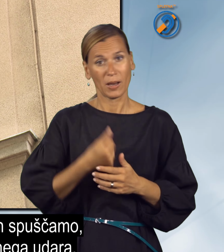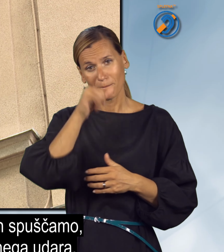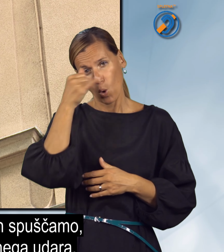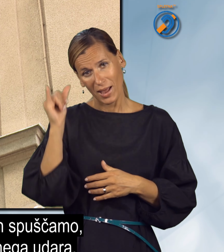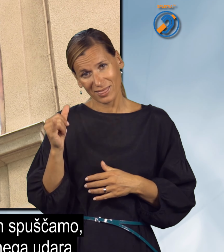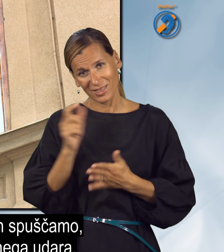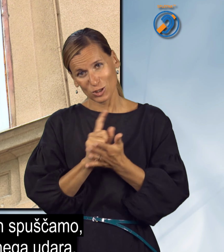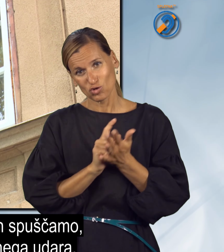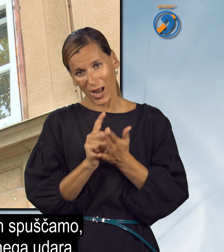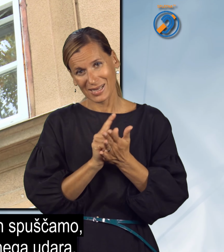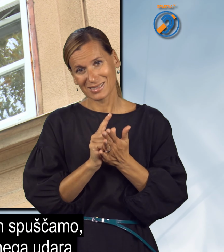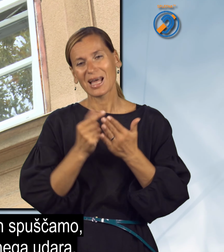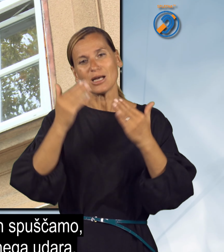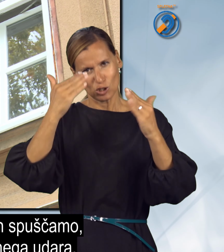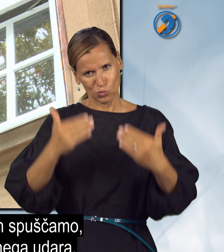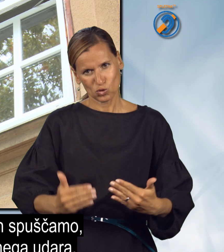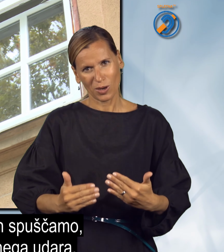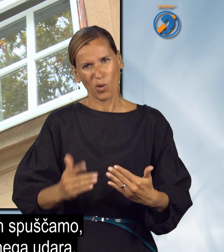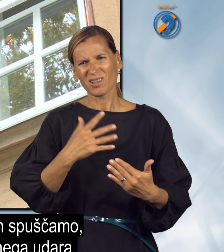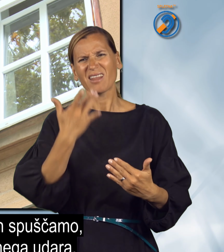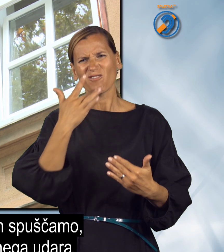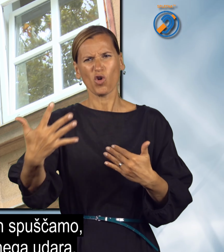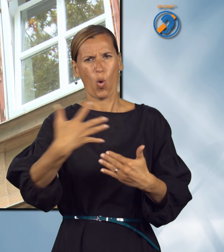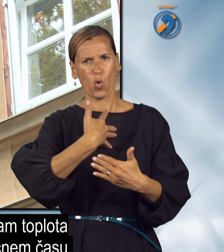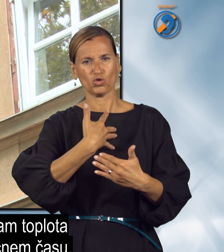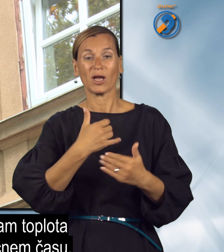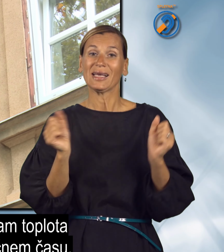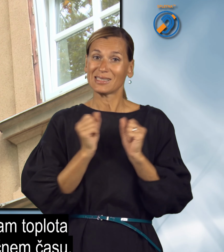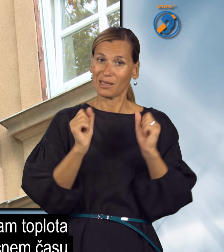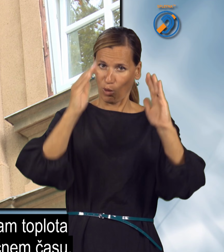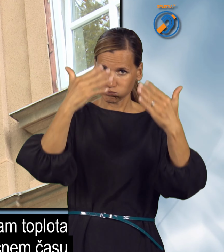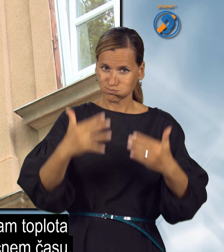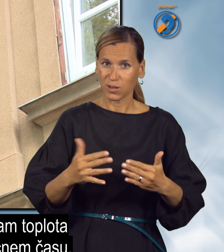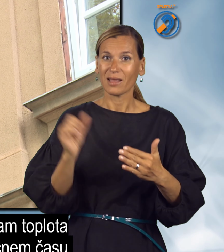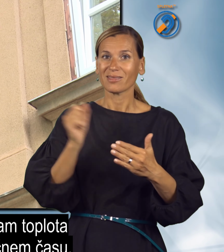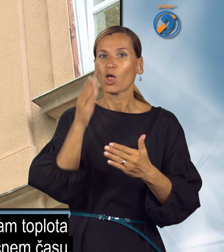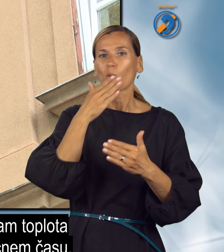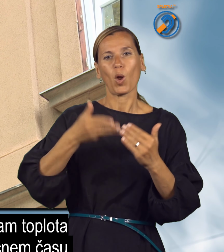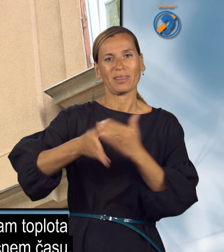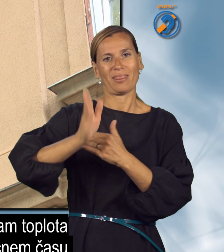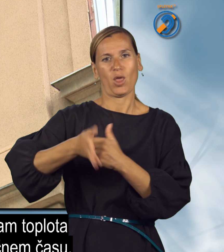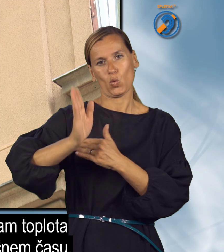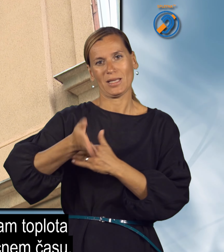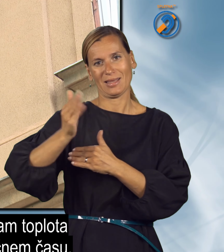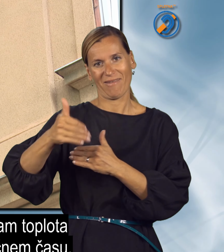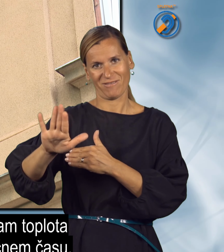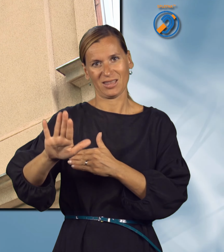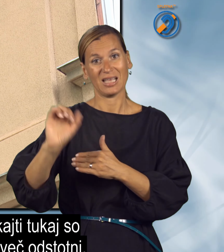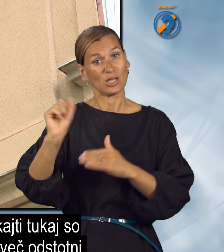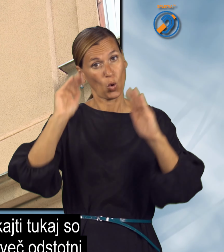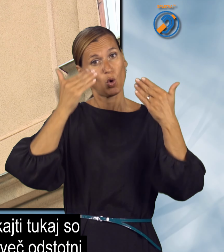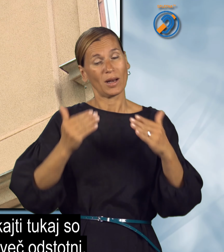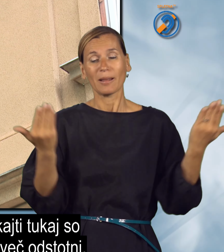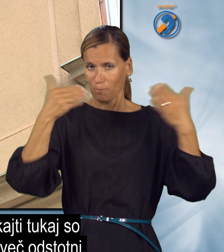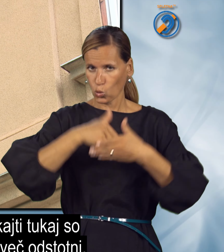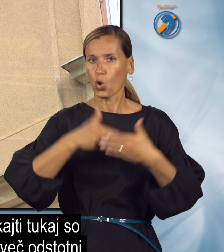V poletnem času spuščamo, da nimamo toplotnega udara, v zimskem času, da nam toplota ne uide ven. Torej,